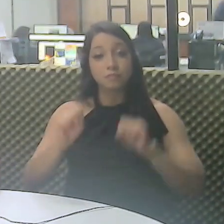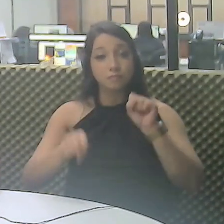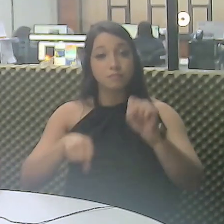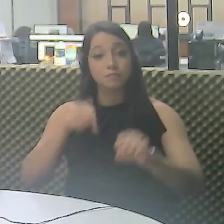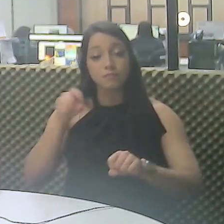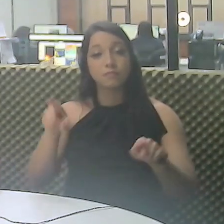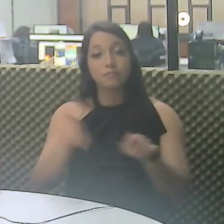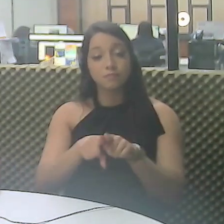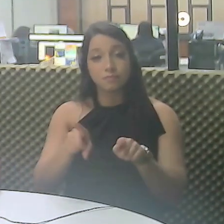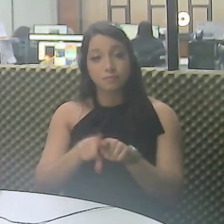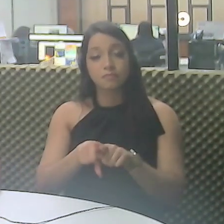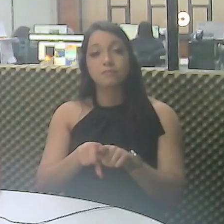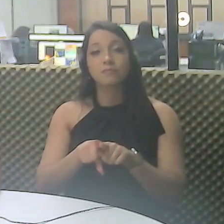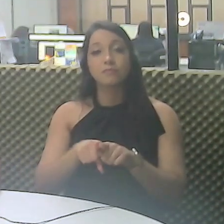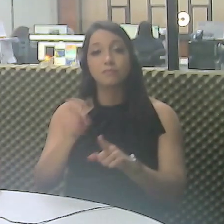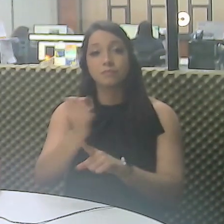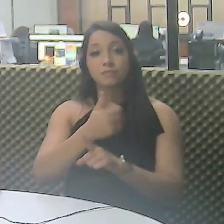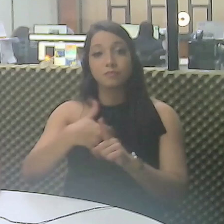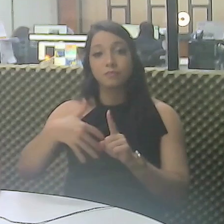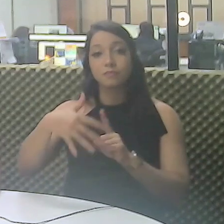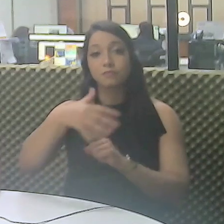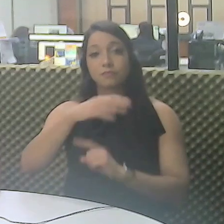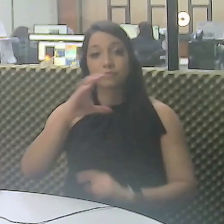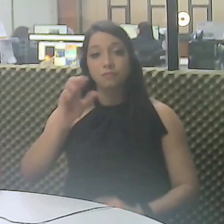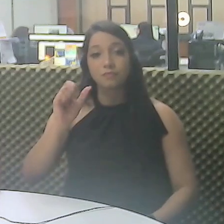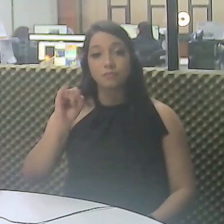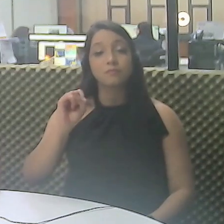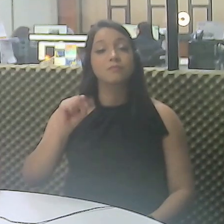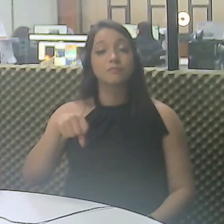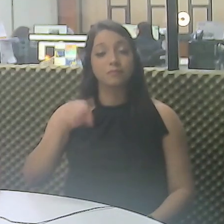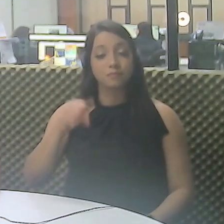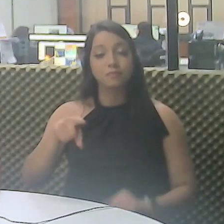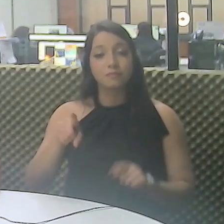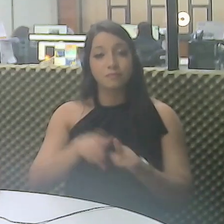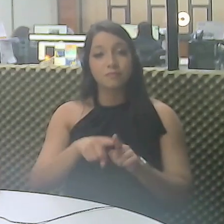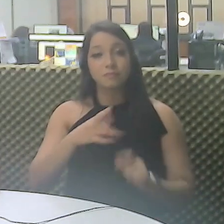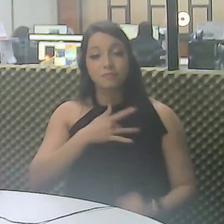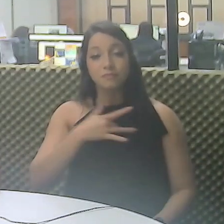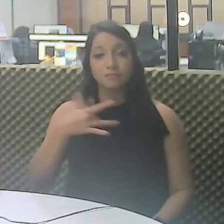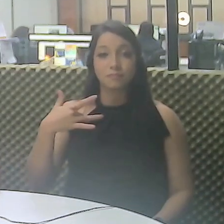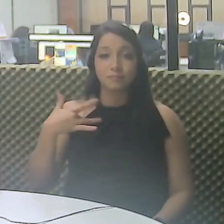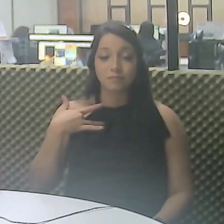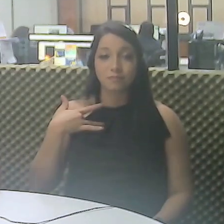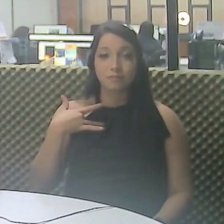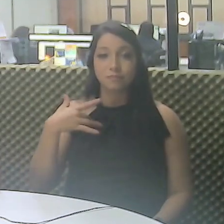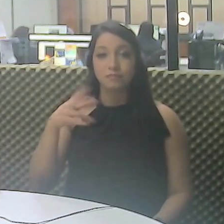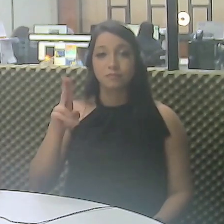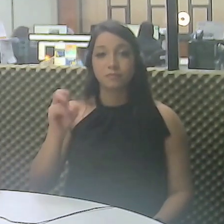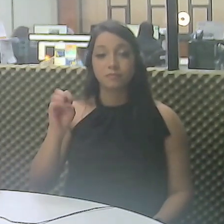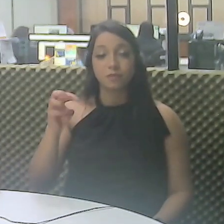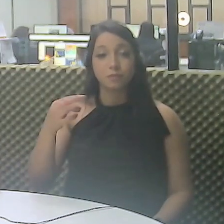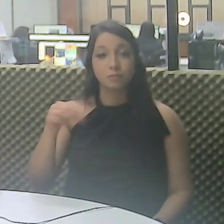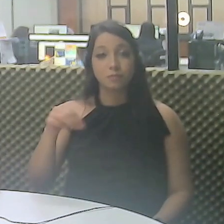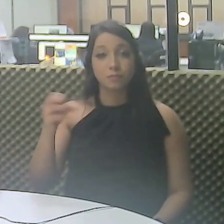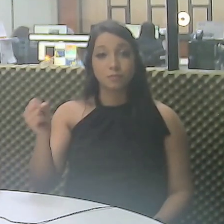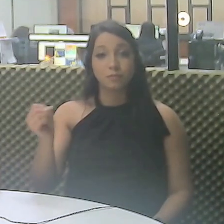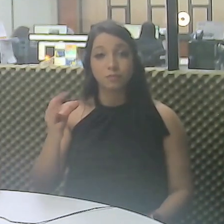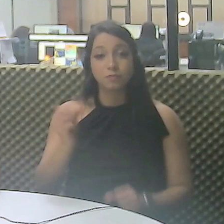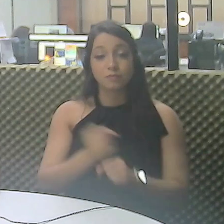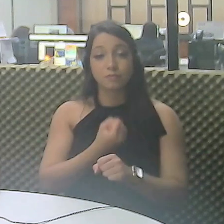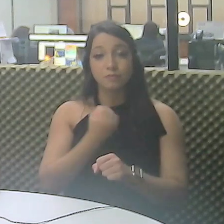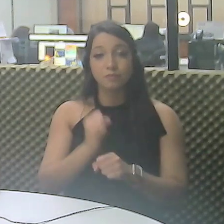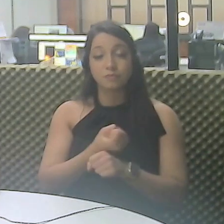sim. Obras sociais como o CEAI, sim. Obras da saúde como a UAI Morumbi nova que será